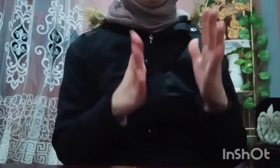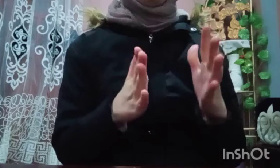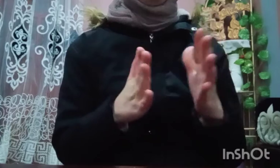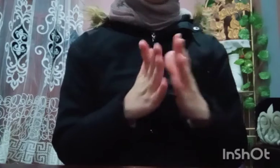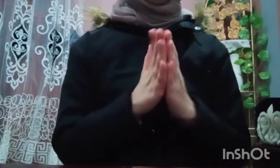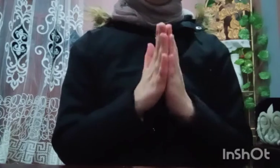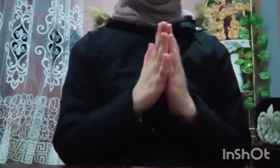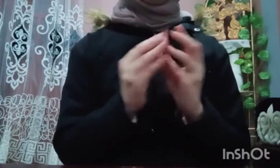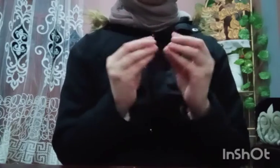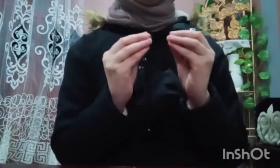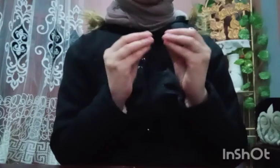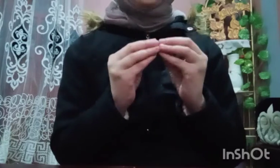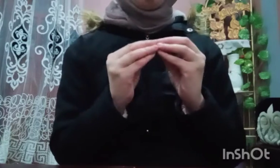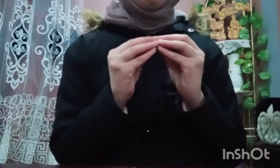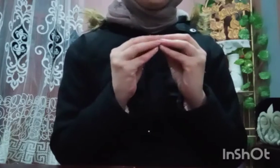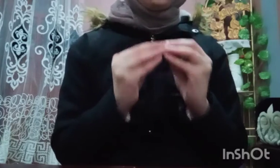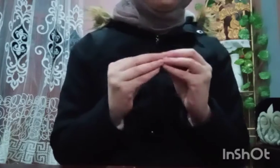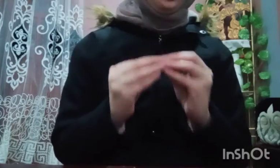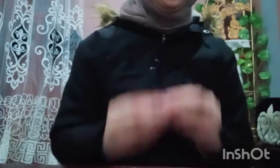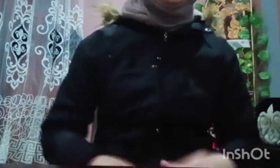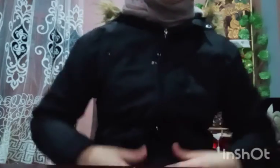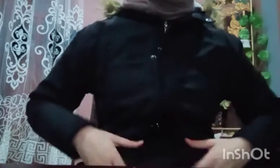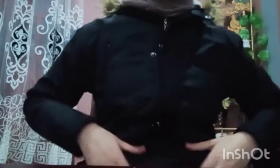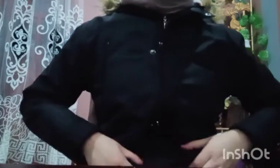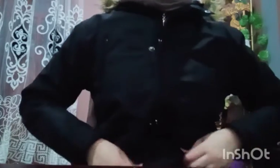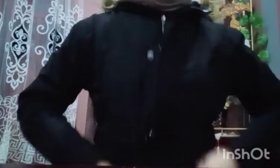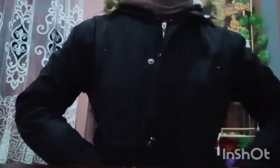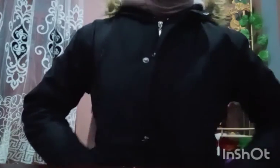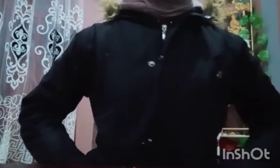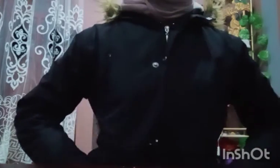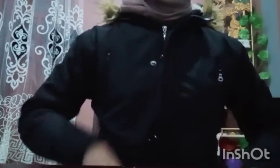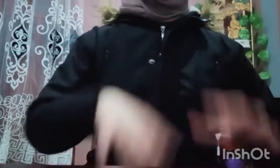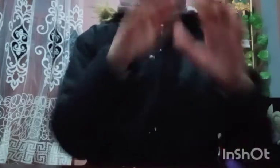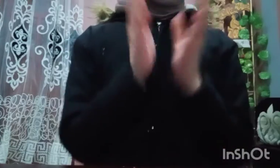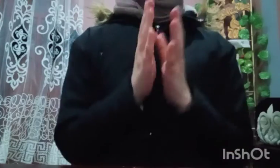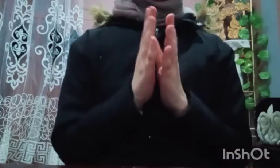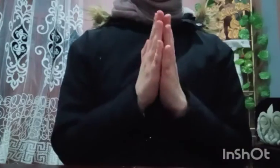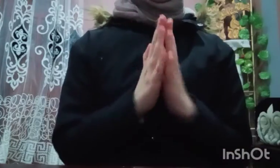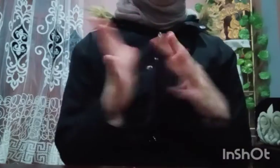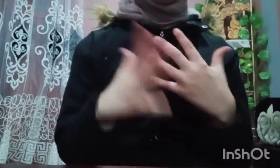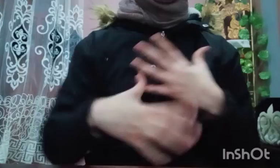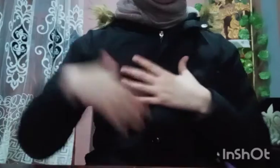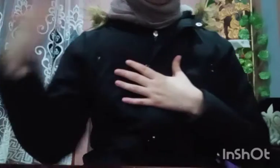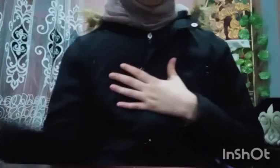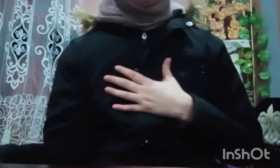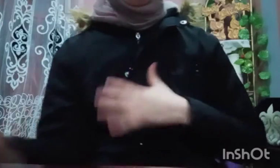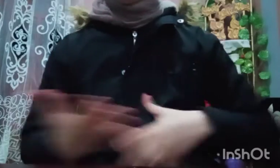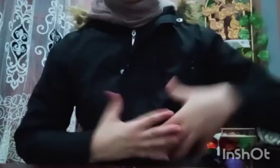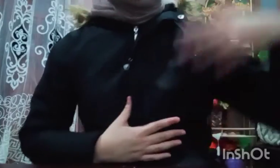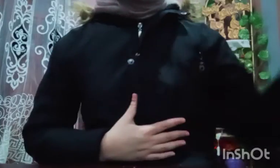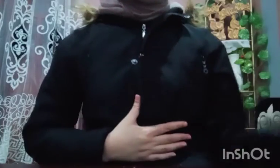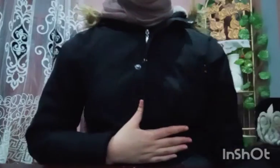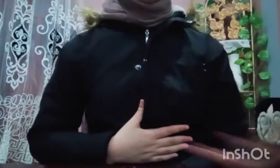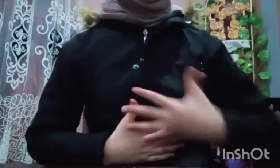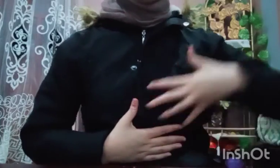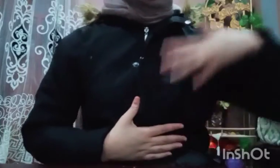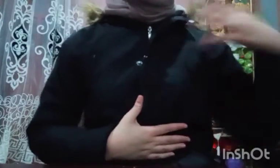2020 كانت من اصعب الفترات في حياتي كنت بزاف مكتئبه كنت نقول اسكو ننجح بلك ما ننجحش بلك ما